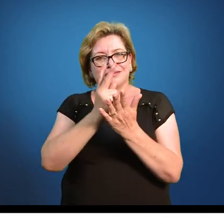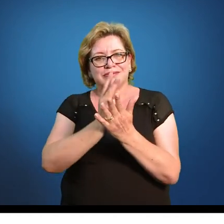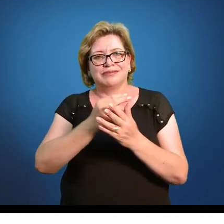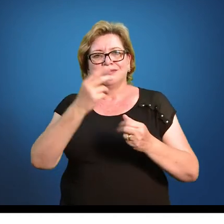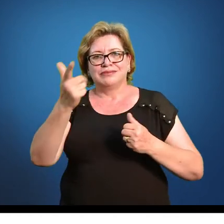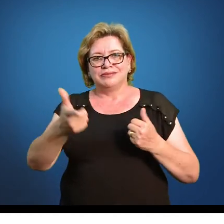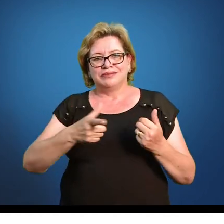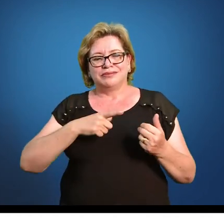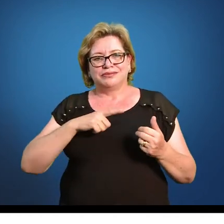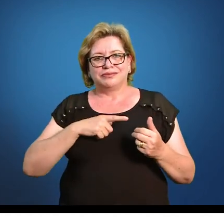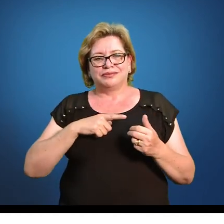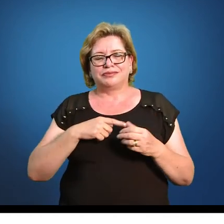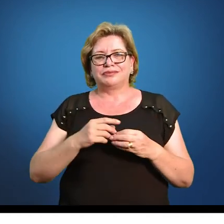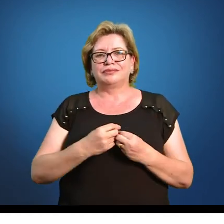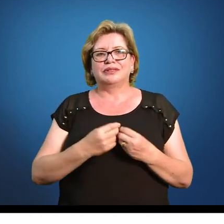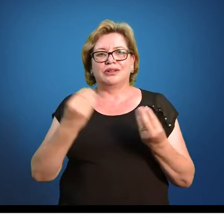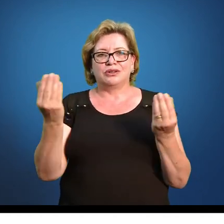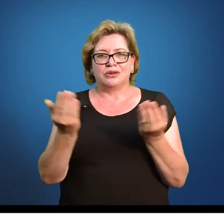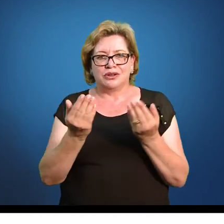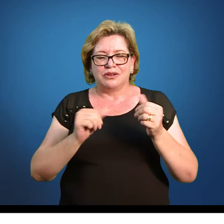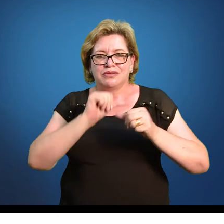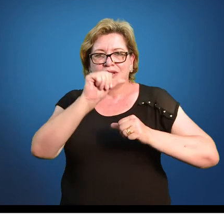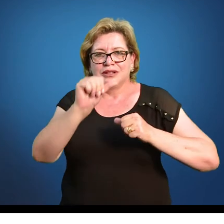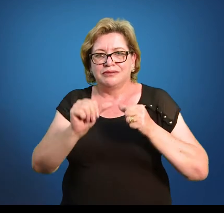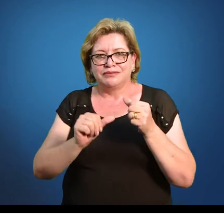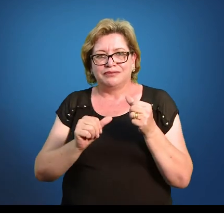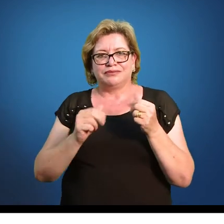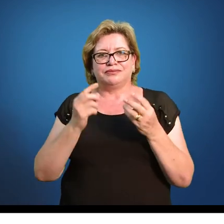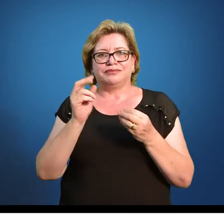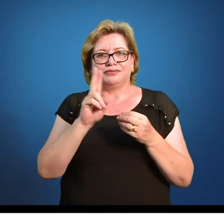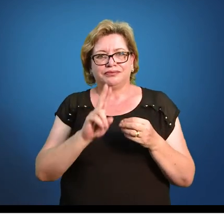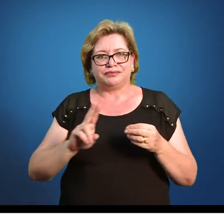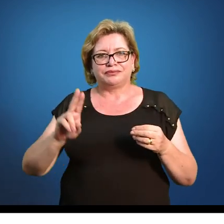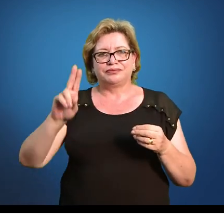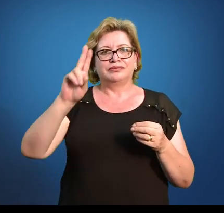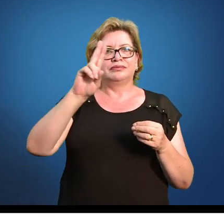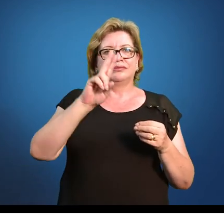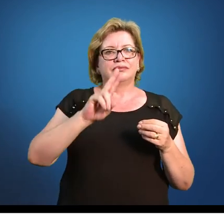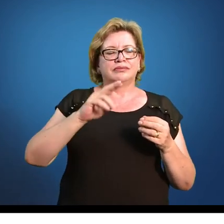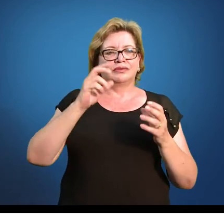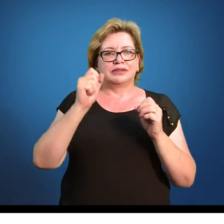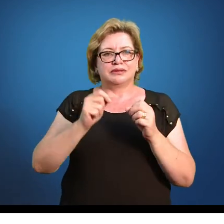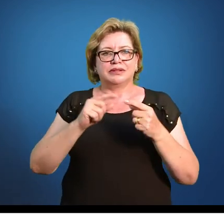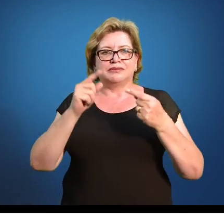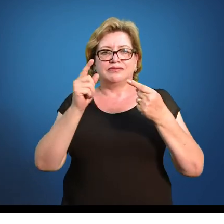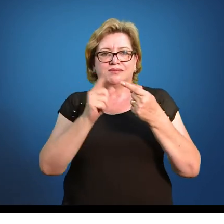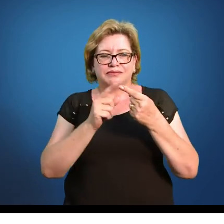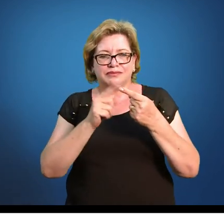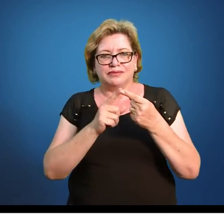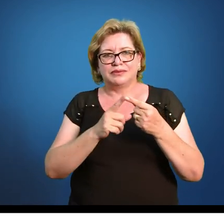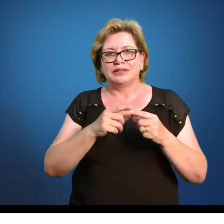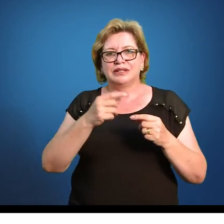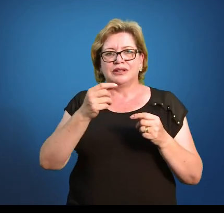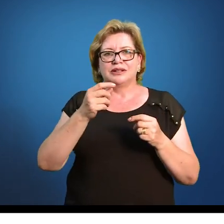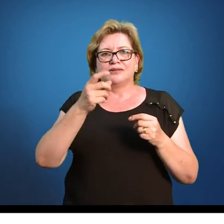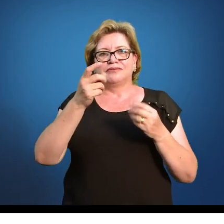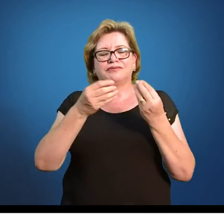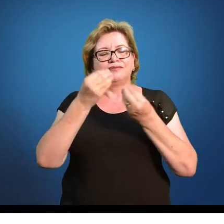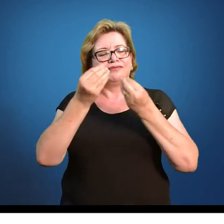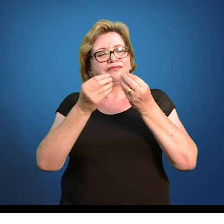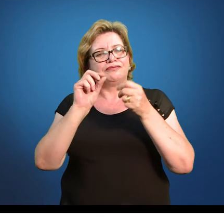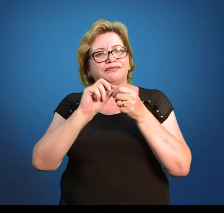das etapas. Então agora eu vou mudar um pouquinho, ó. Eu vou utilizar aqui exatamente o mesmo símbolo do x barra,